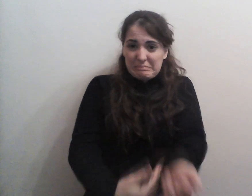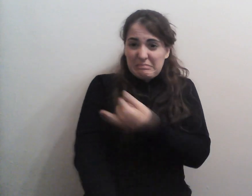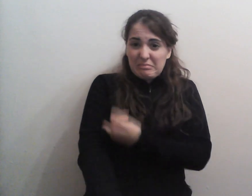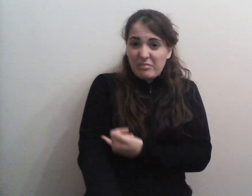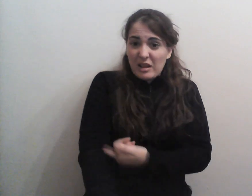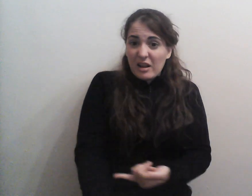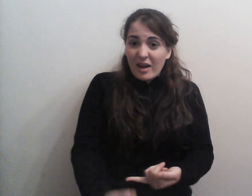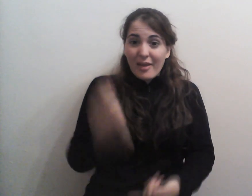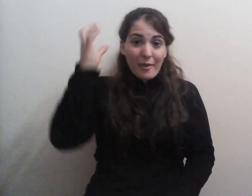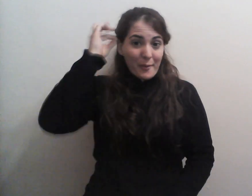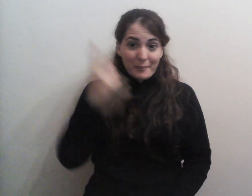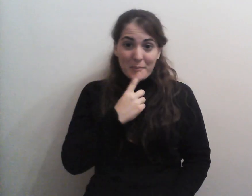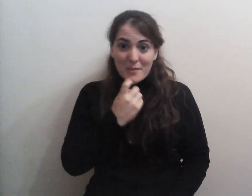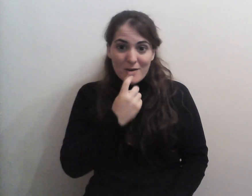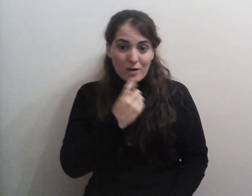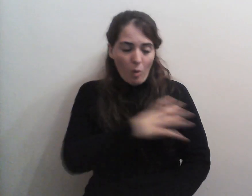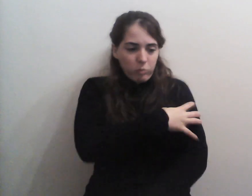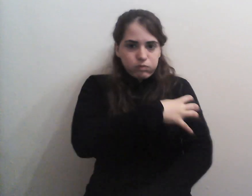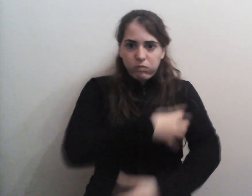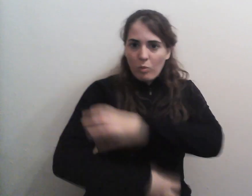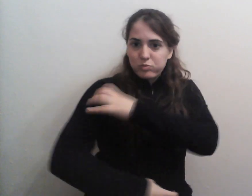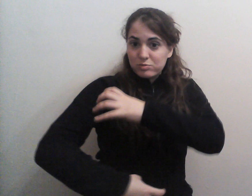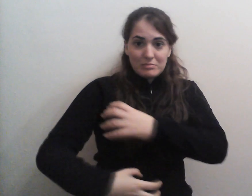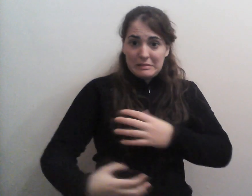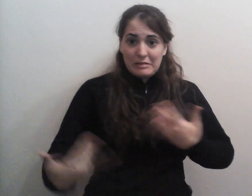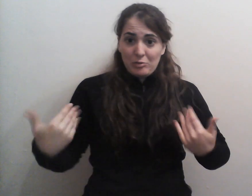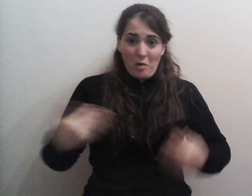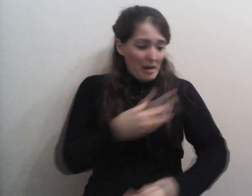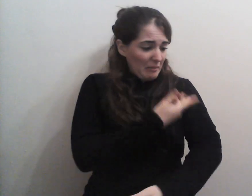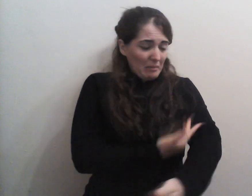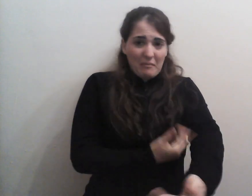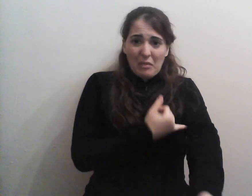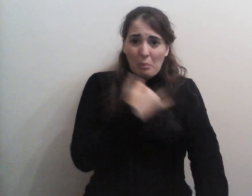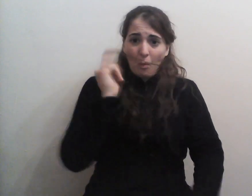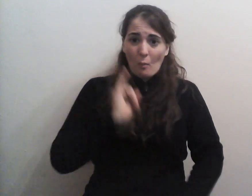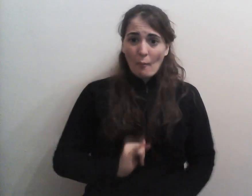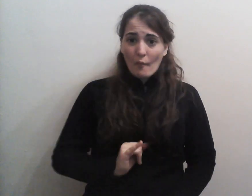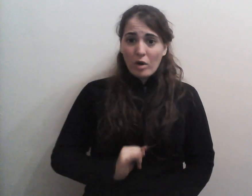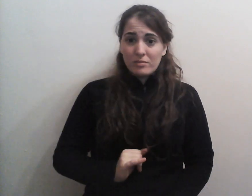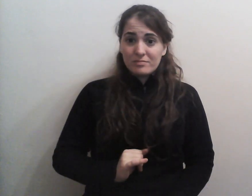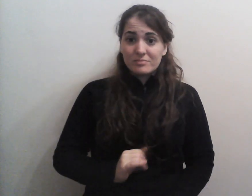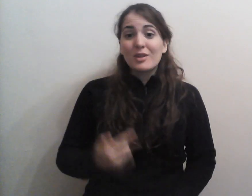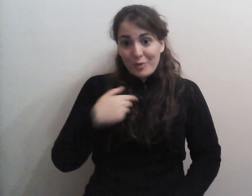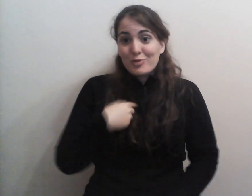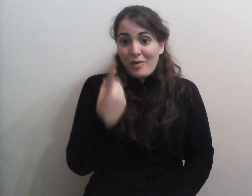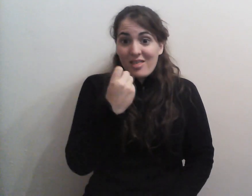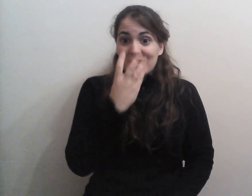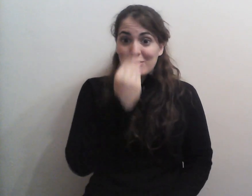como Sylvester Stallone, ni Schwarzenegger, ni Van Diesel, yo necesito un par de perros para proteger la casa, porque estoy en